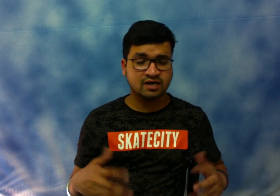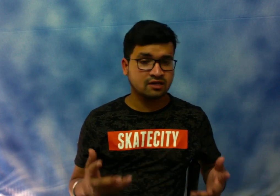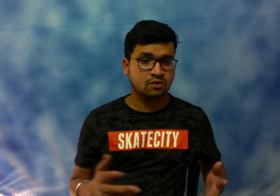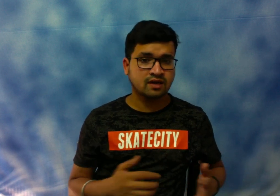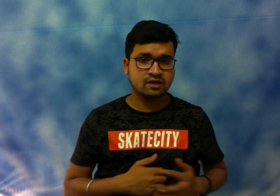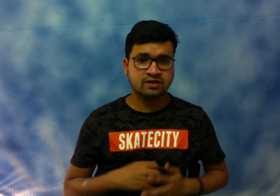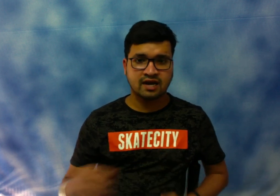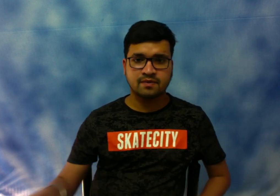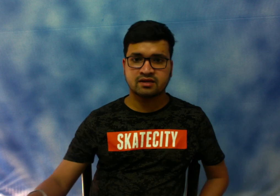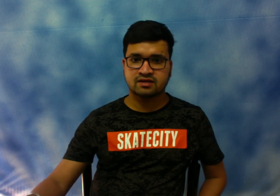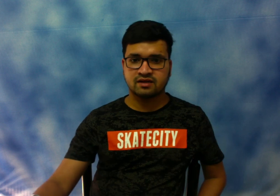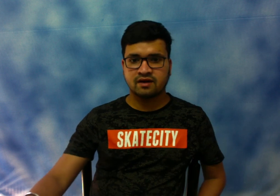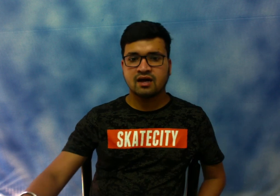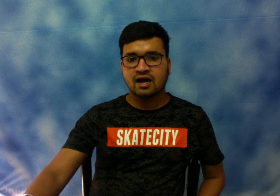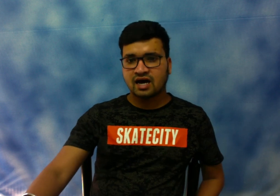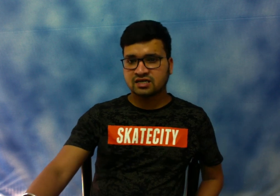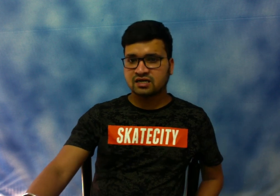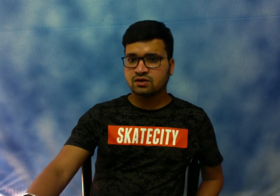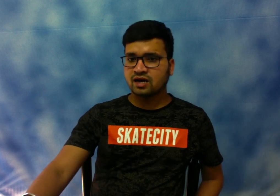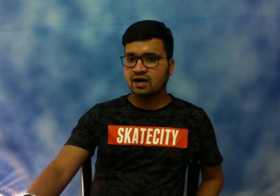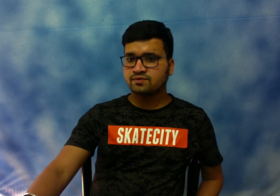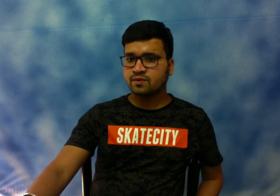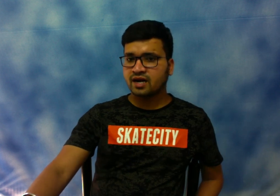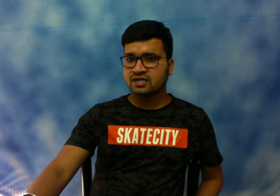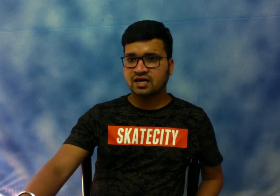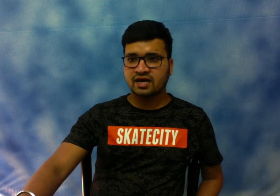करते वक्त कहते हैं उनकी हेल्प कर सकते हैं। आशा करता हूँ कि आपको मेरा आज का नया